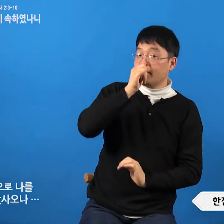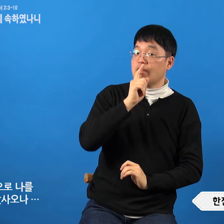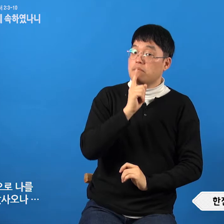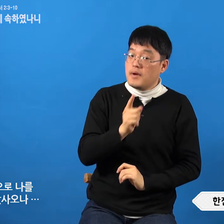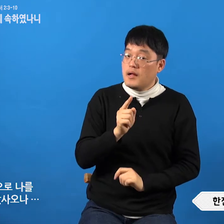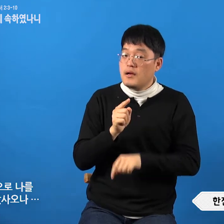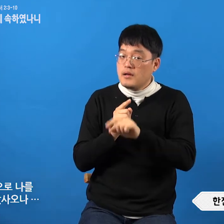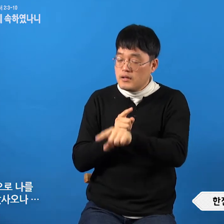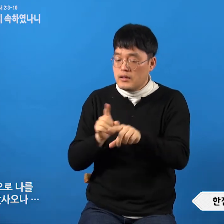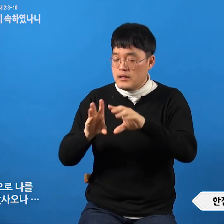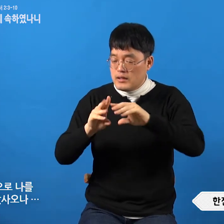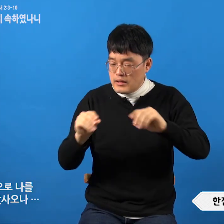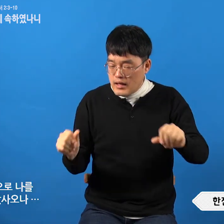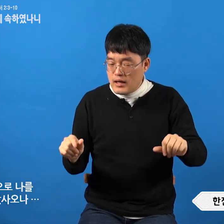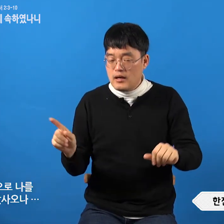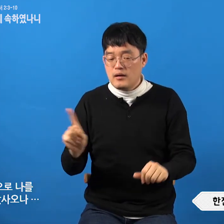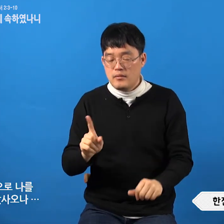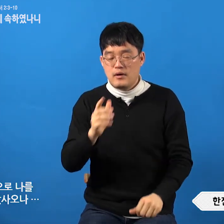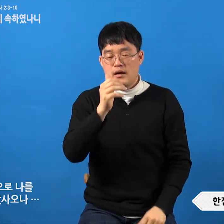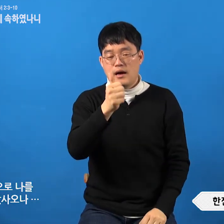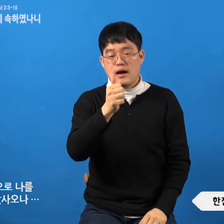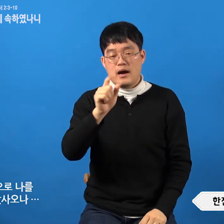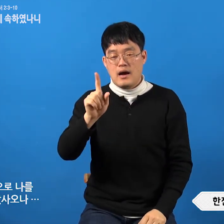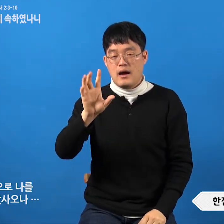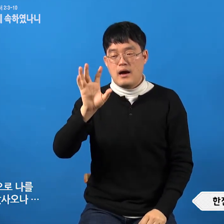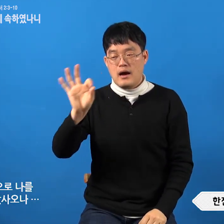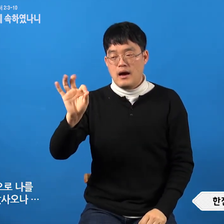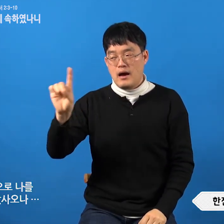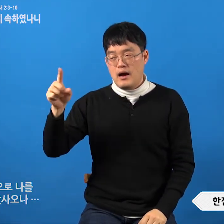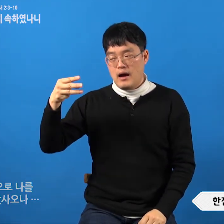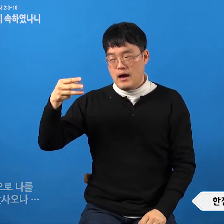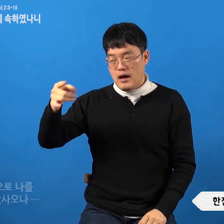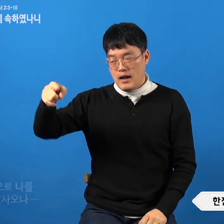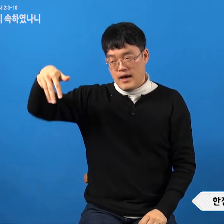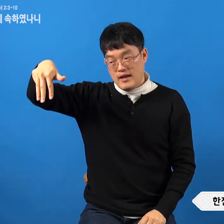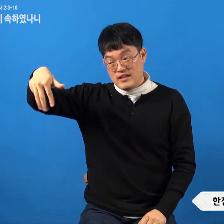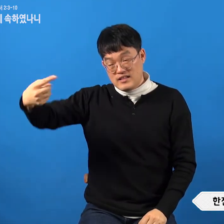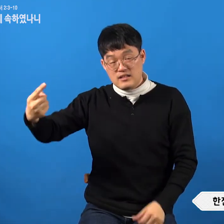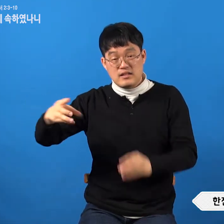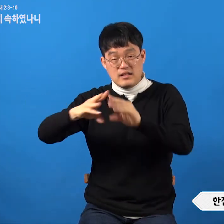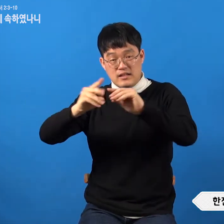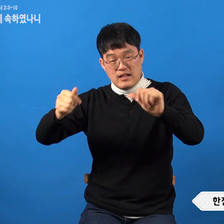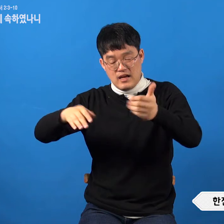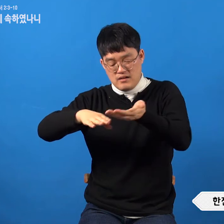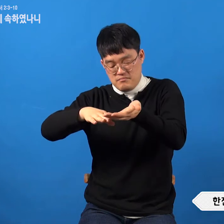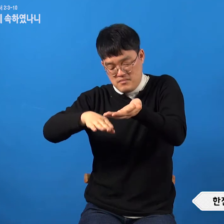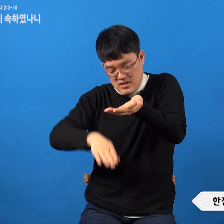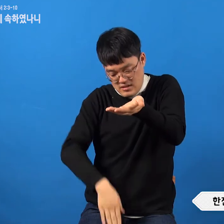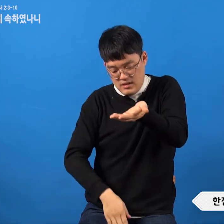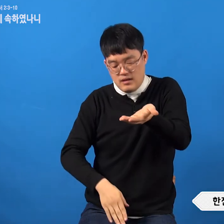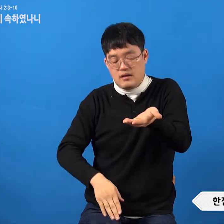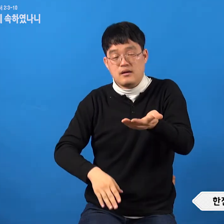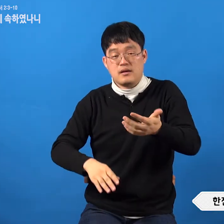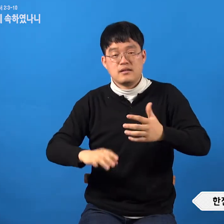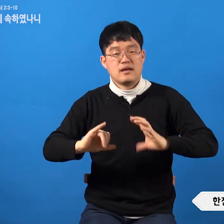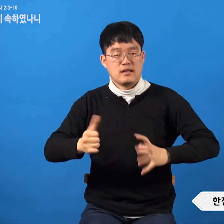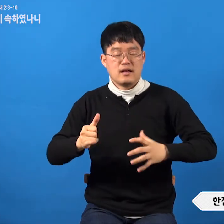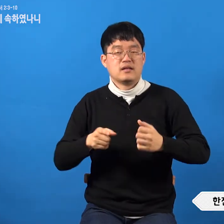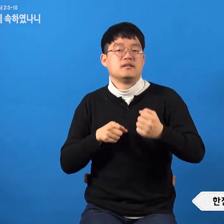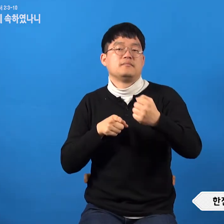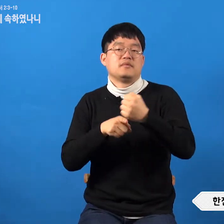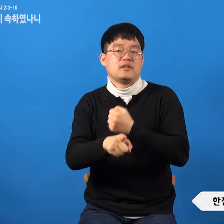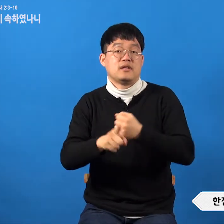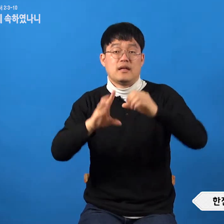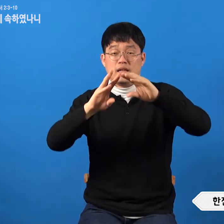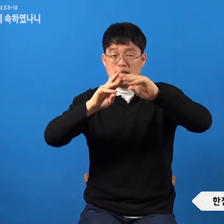원어로 하아레츠라는 말인데 이 하아레츠는 지하 세계를 가리킵니다. 땅이 그